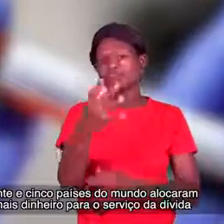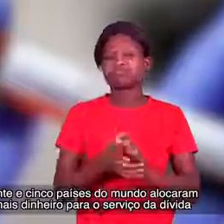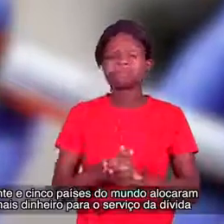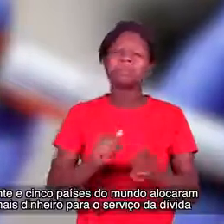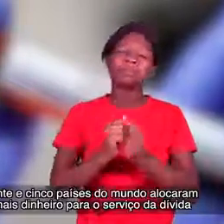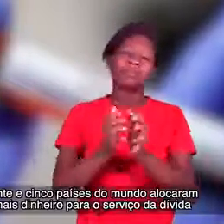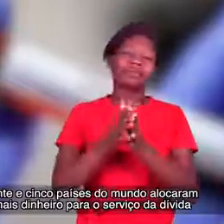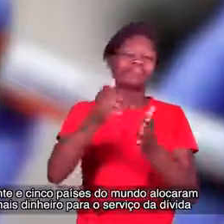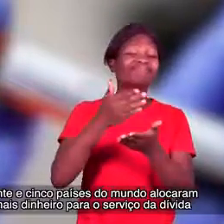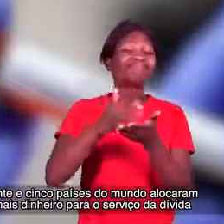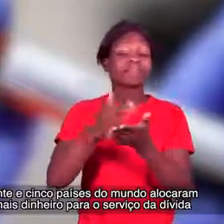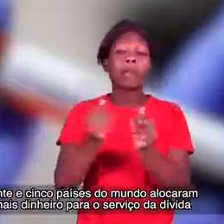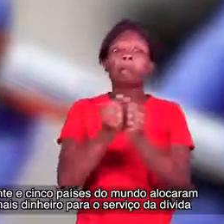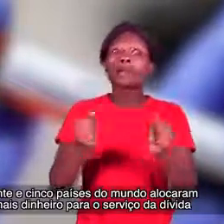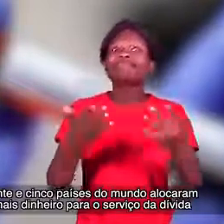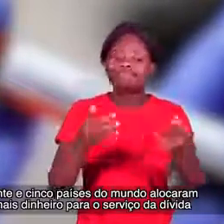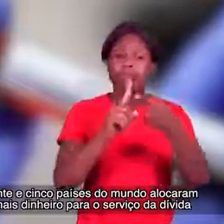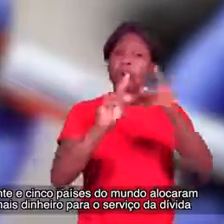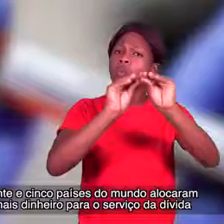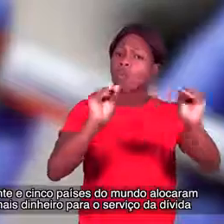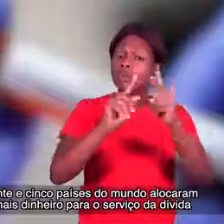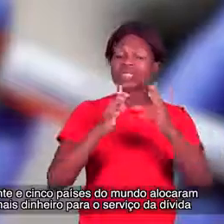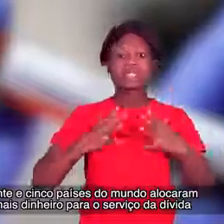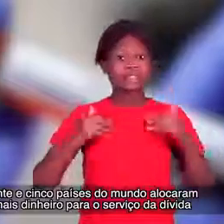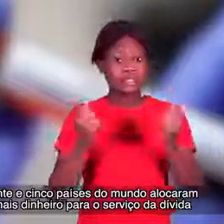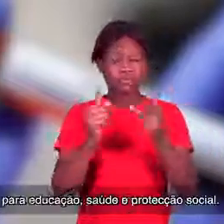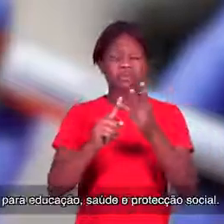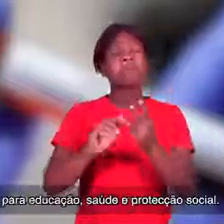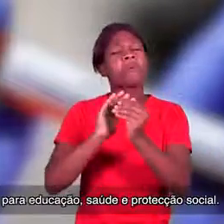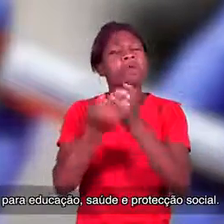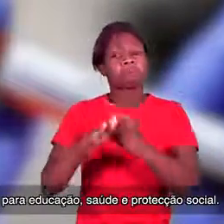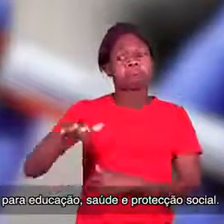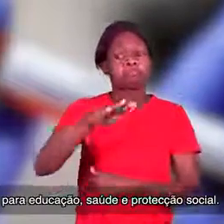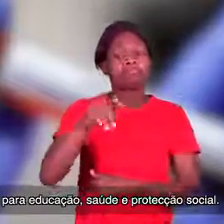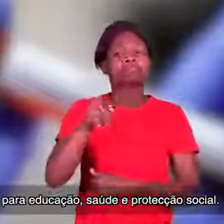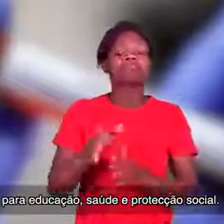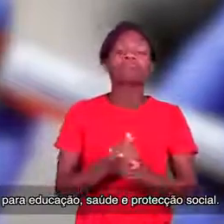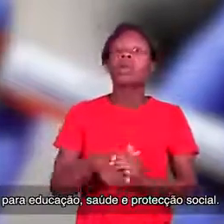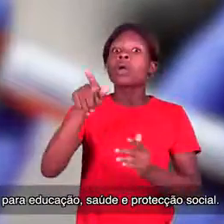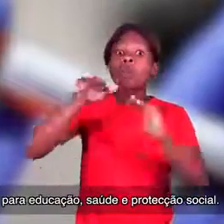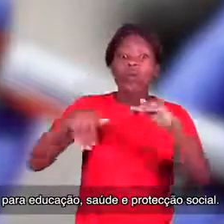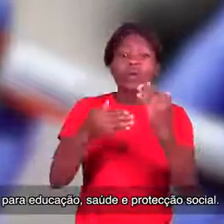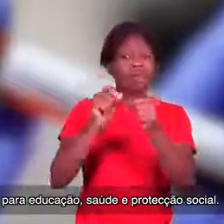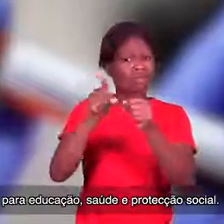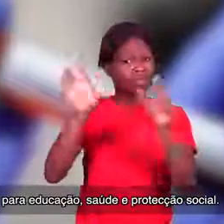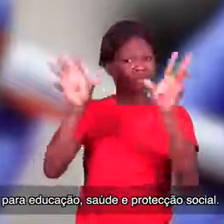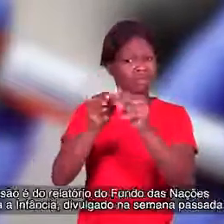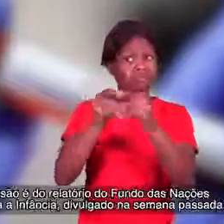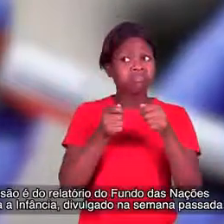países do mundo alocaram mais dinheiro para o serviço da dívida do que para a educação, saúde e proteção social. A conclusão